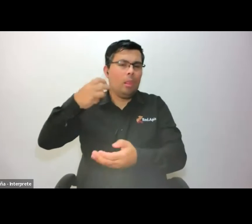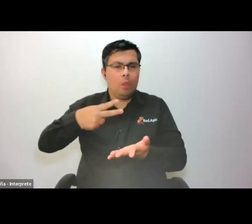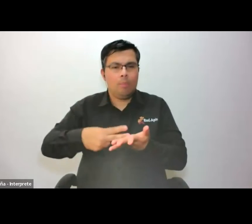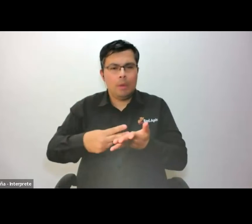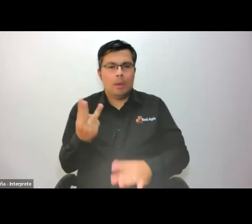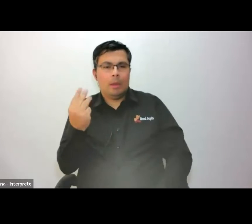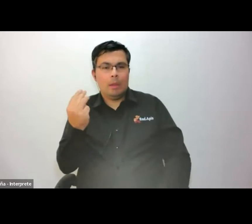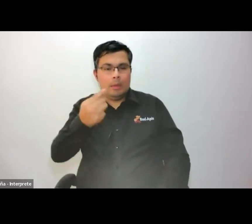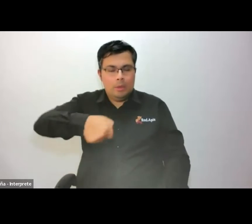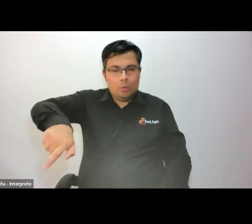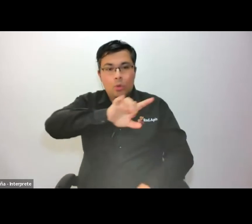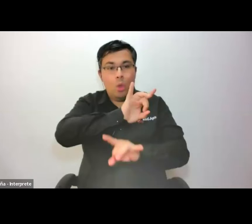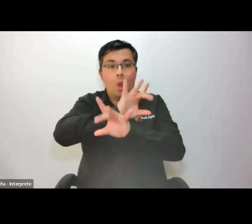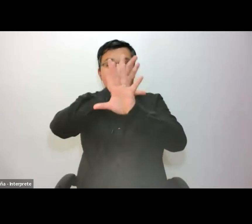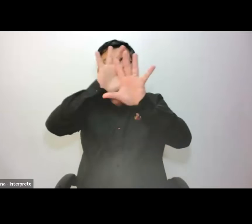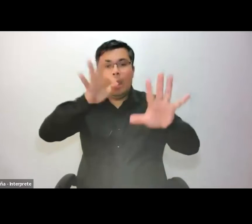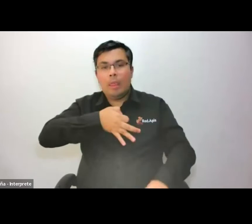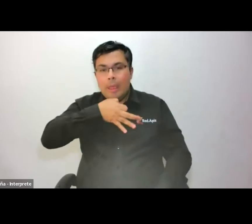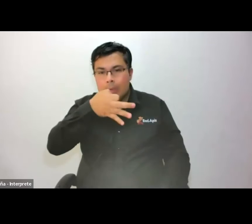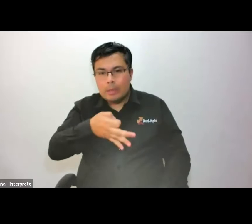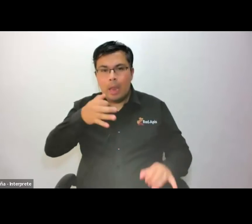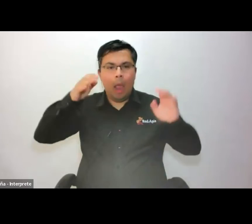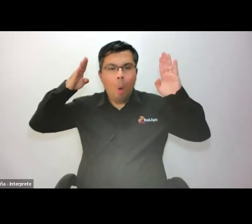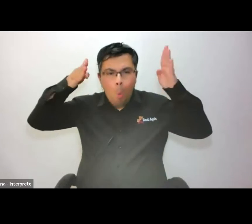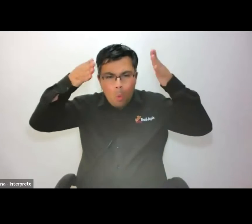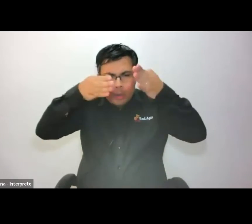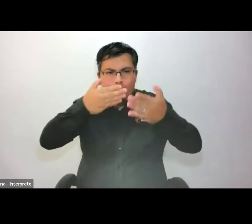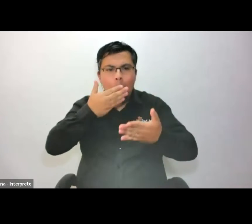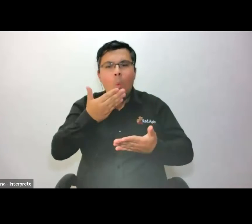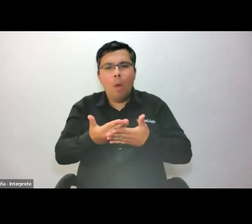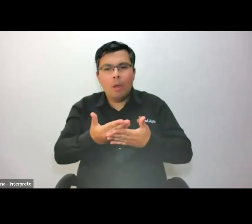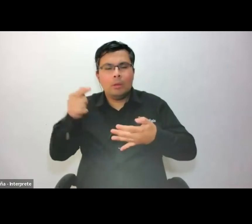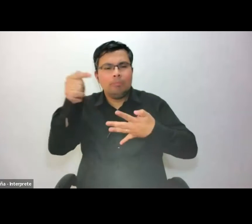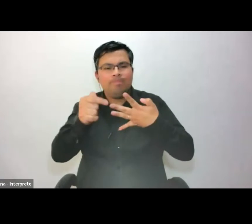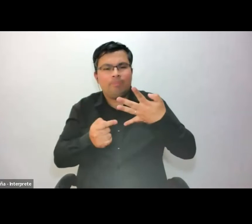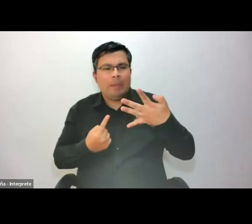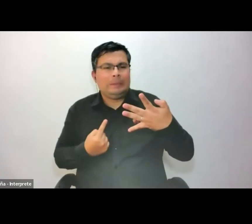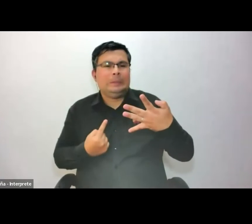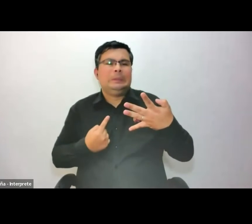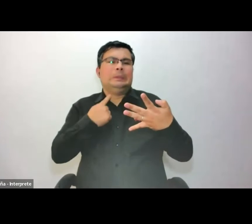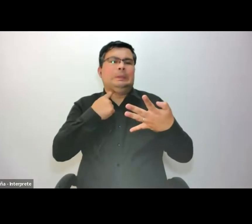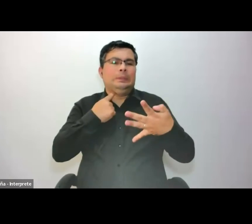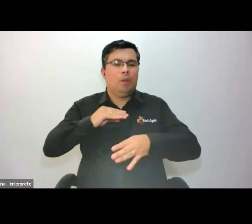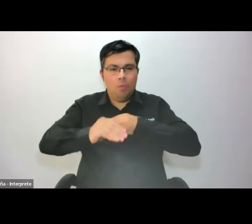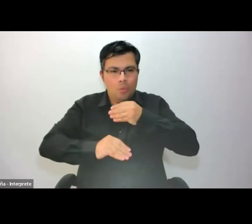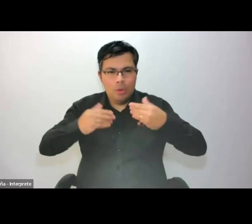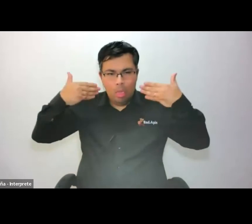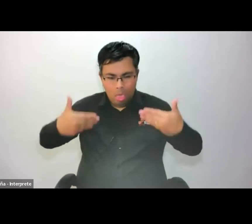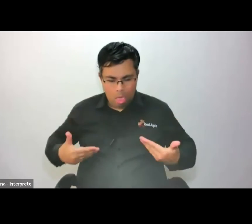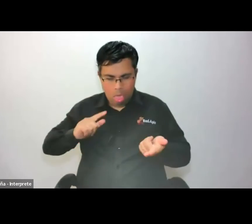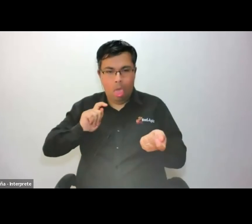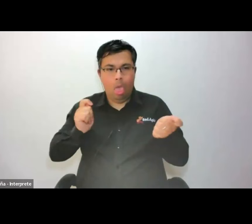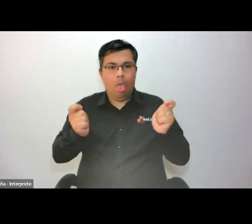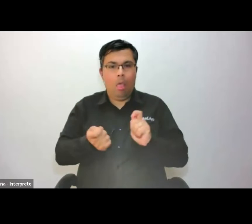de que se le decía autismo cuando había mayor afectación del funcionamiento adaptativo y se le